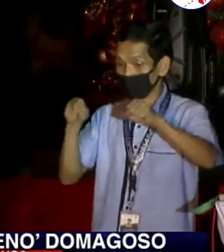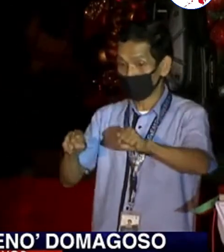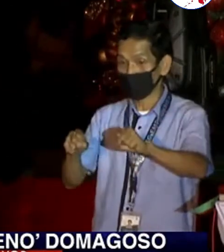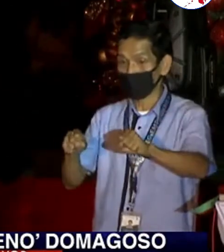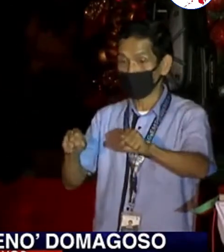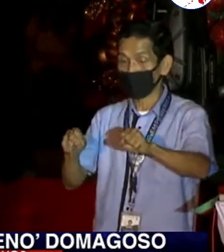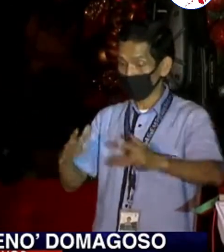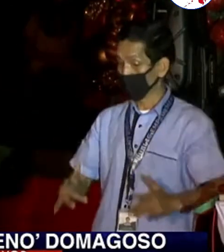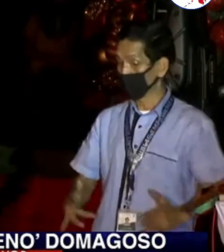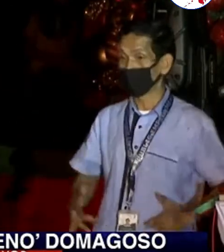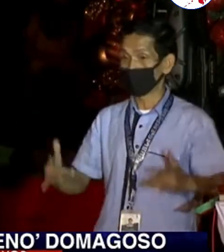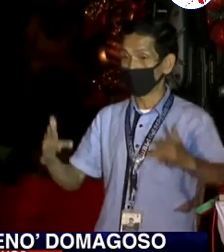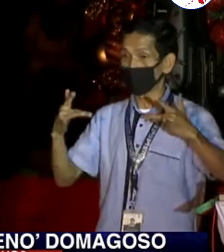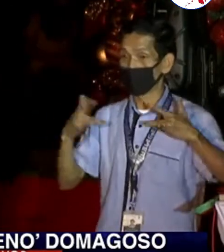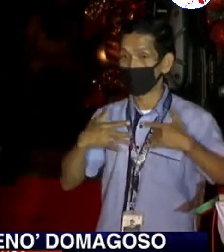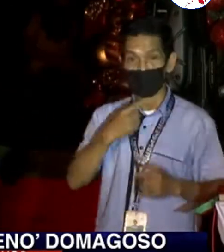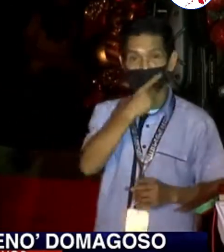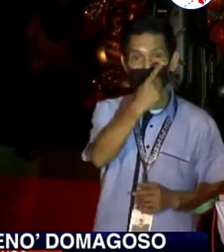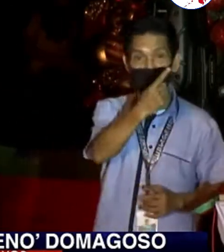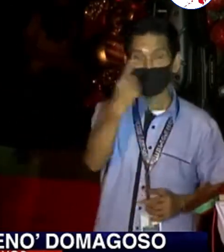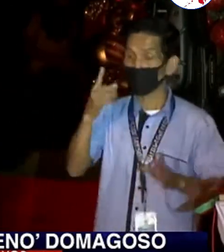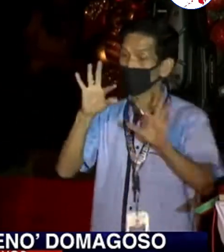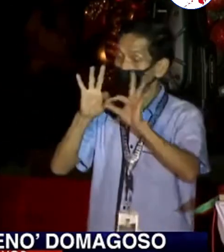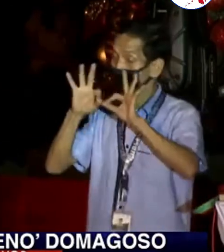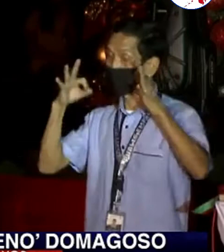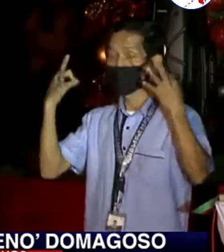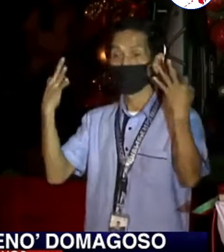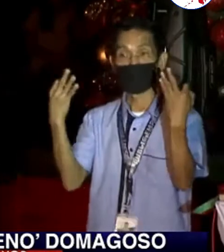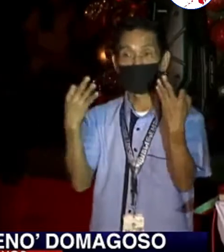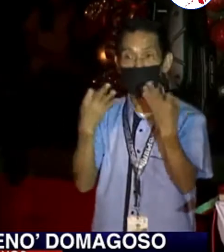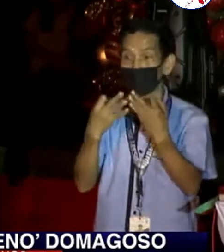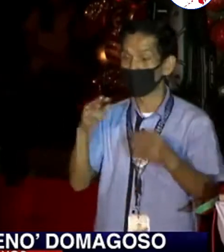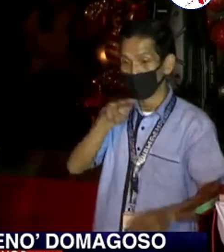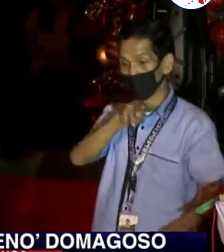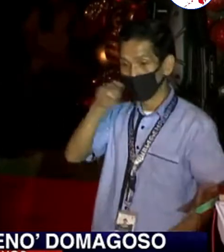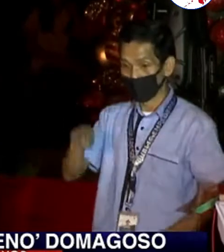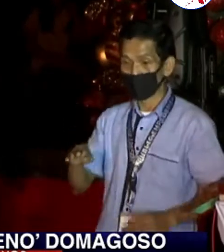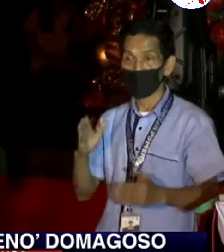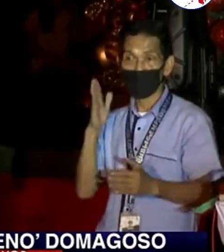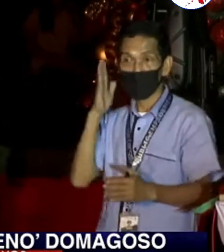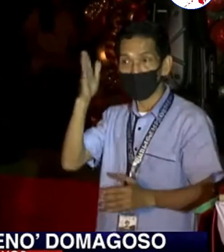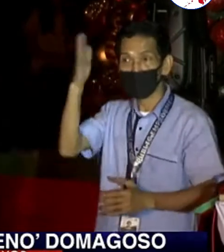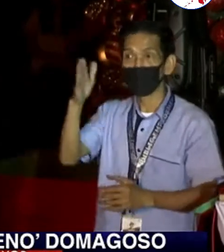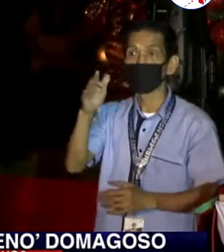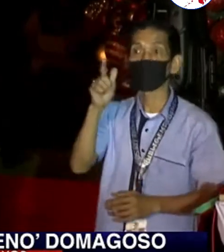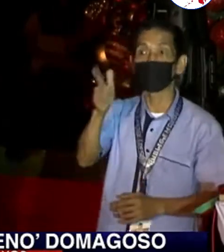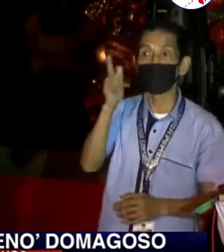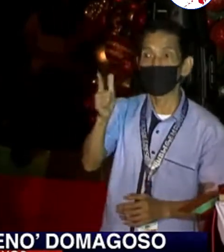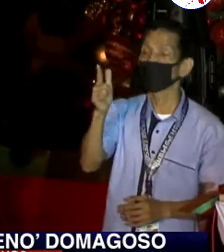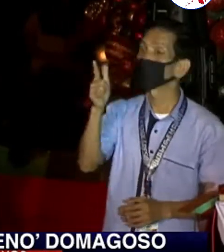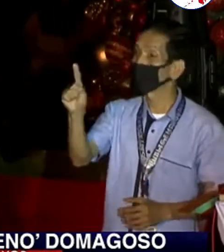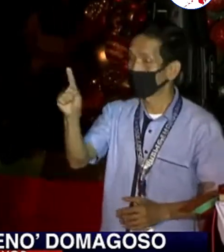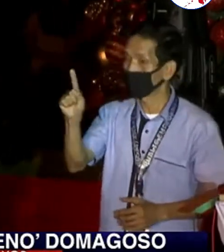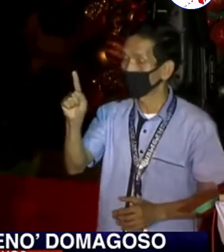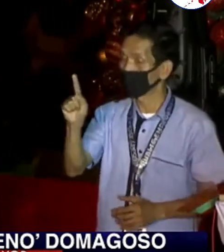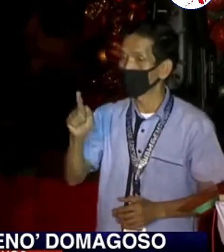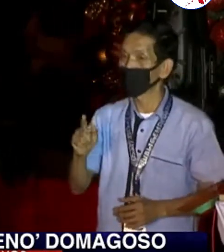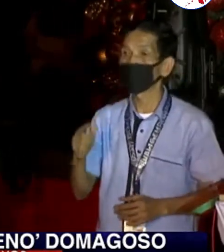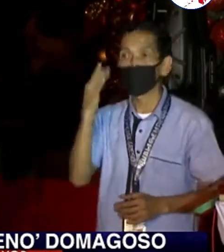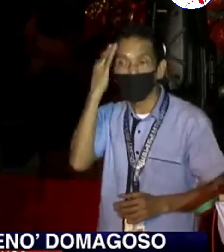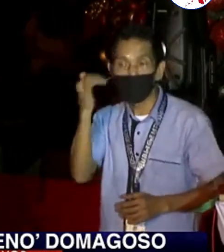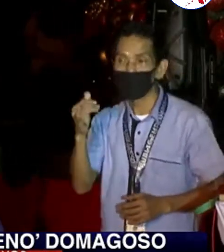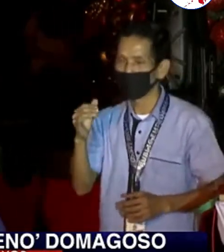ng buhay ng bawat pamilyang Manileño sa darating na 2021.